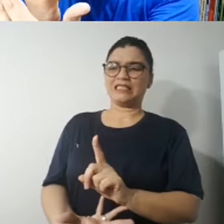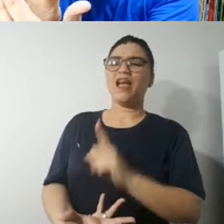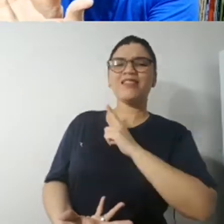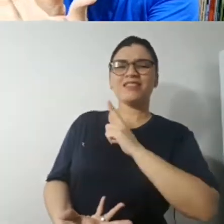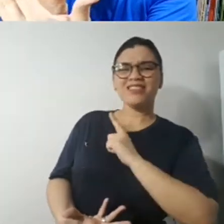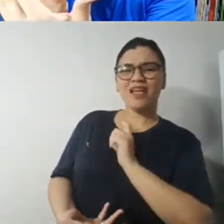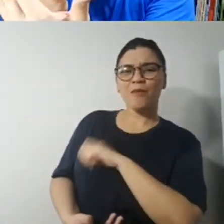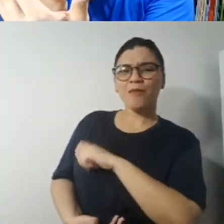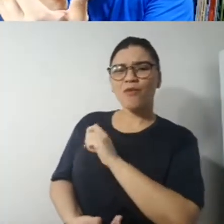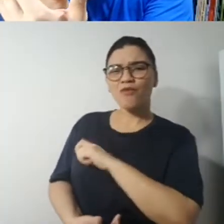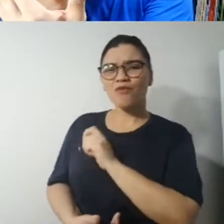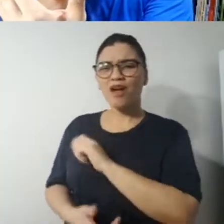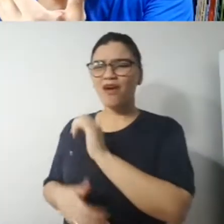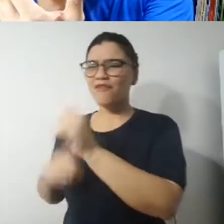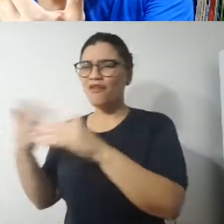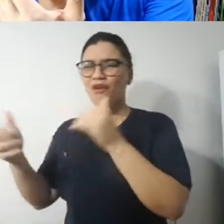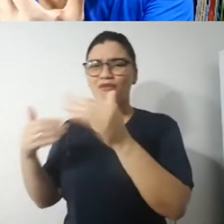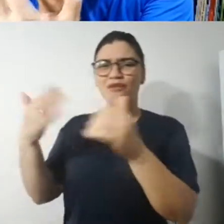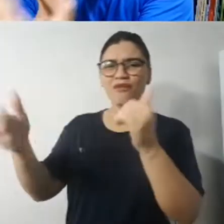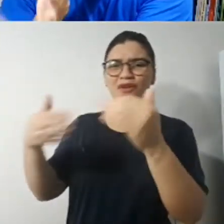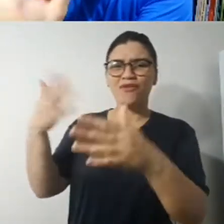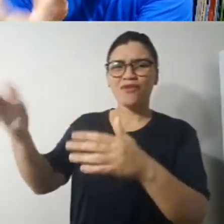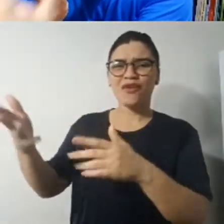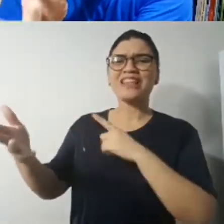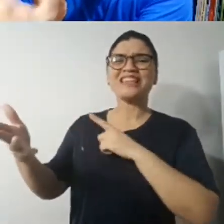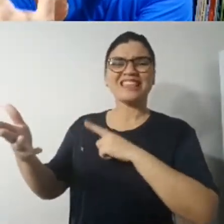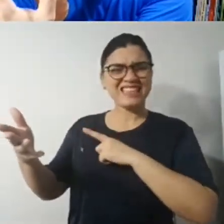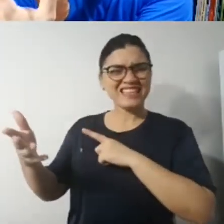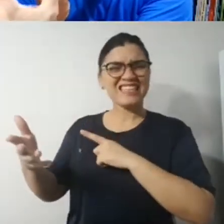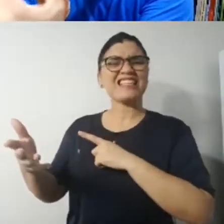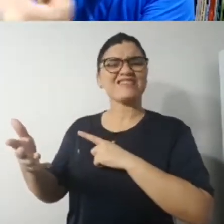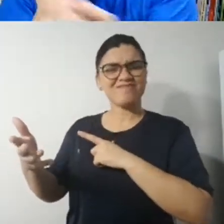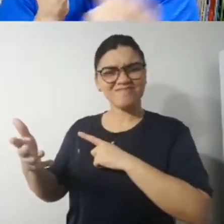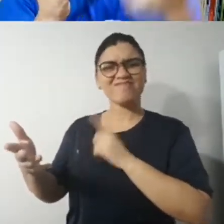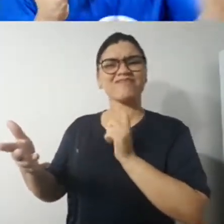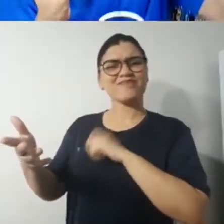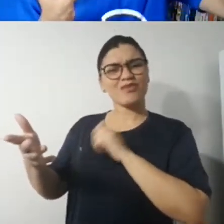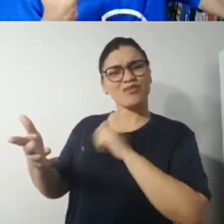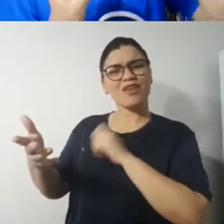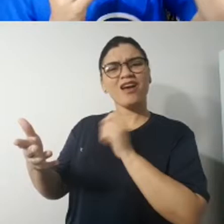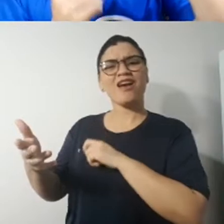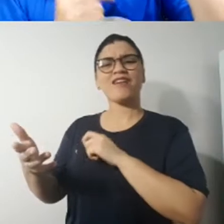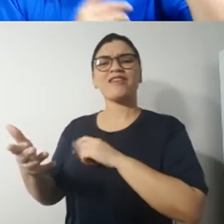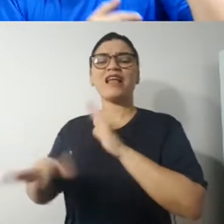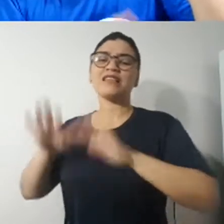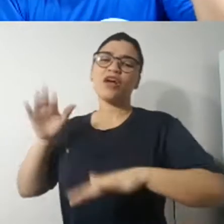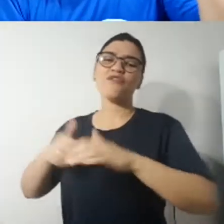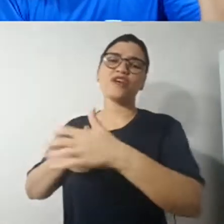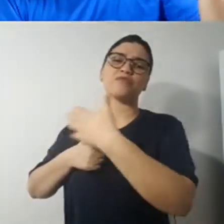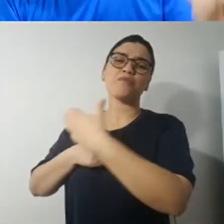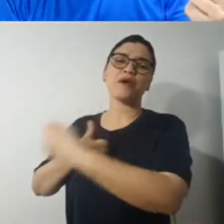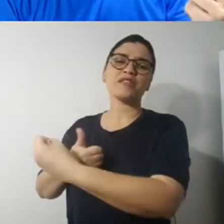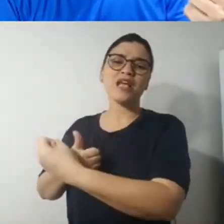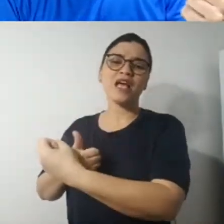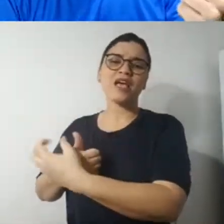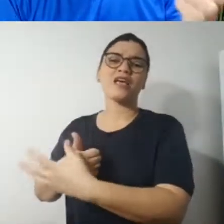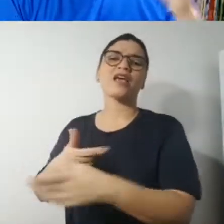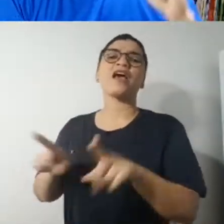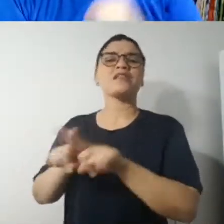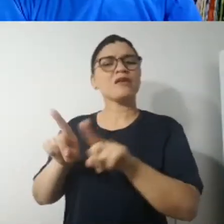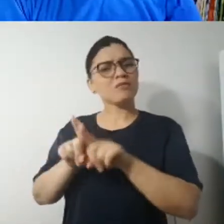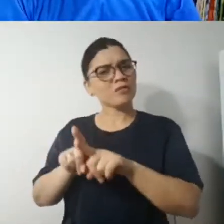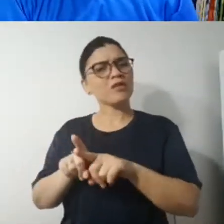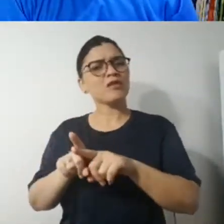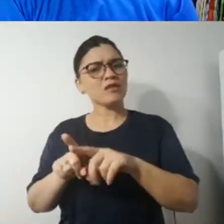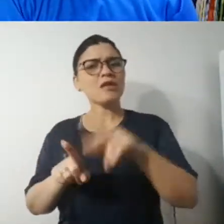da comunidade cristã que me perseguem, ou pessoas de dentro, mal intencionadas, que também